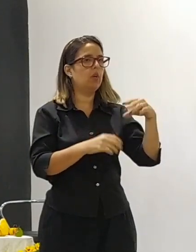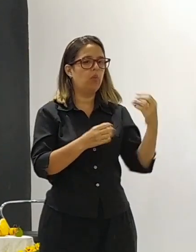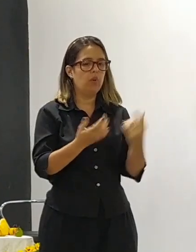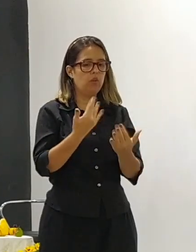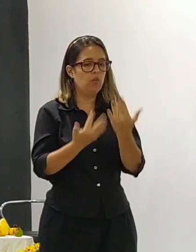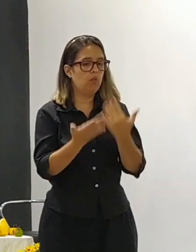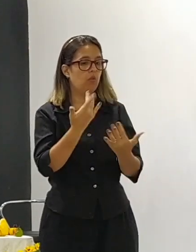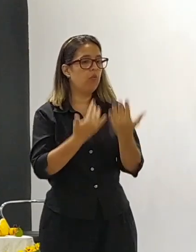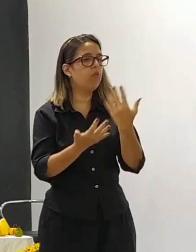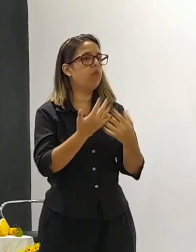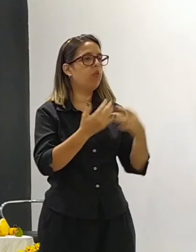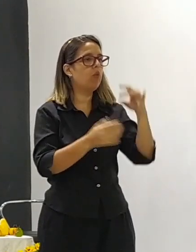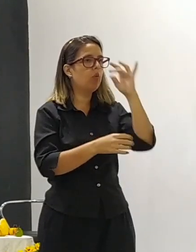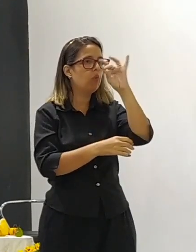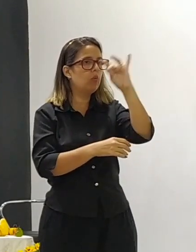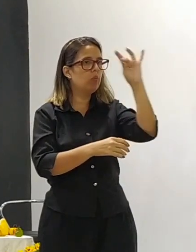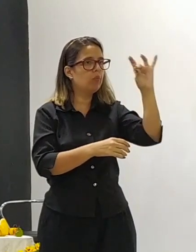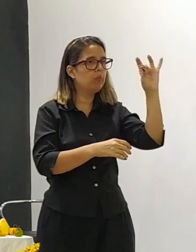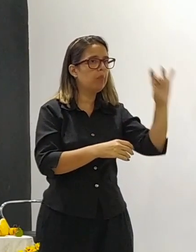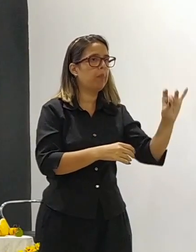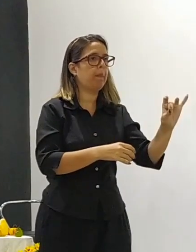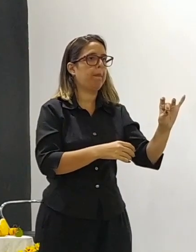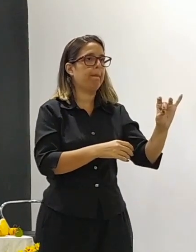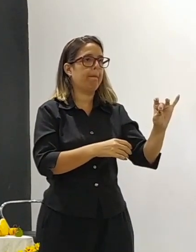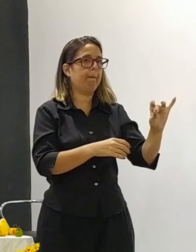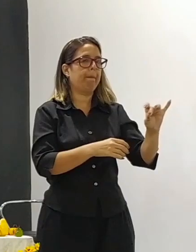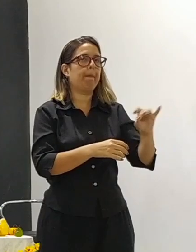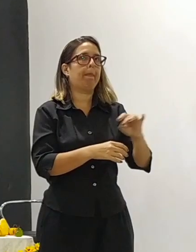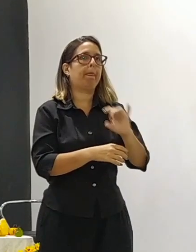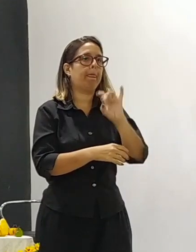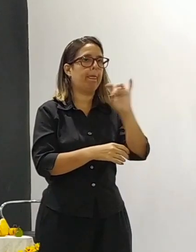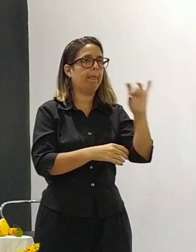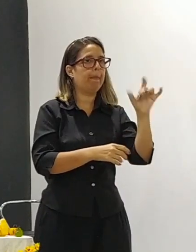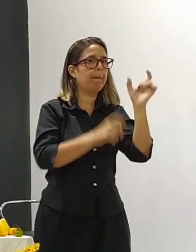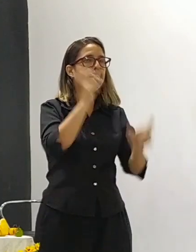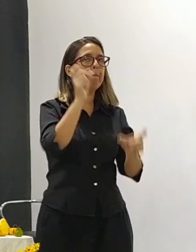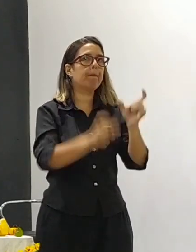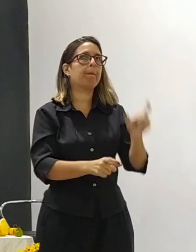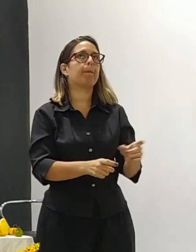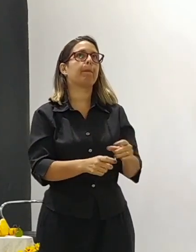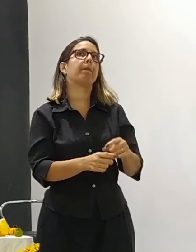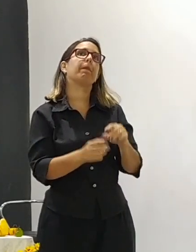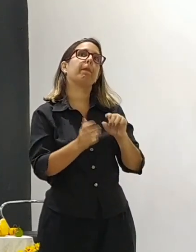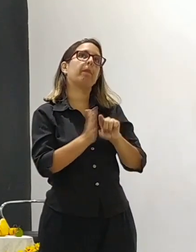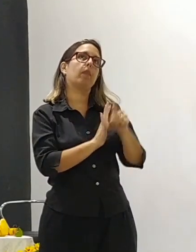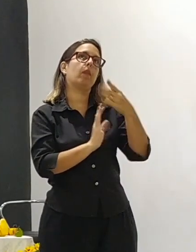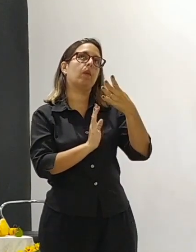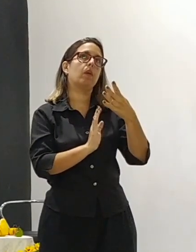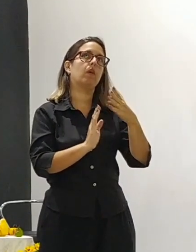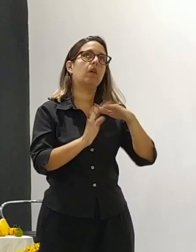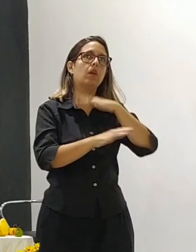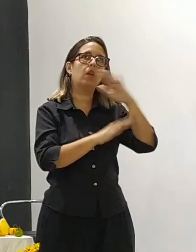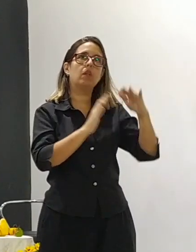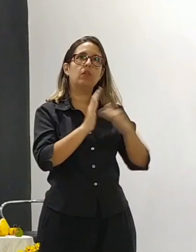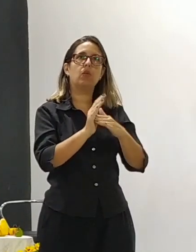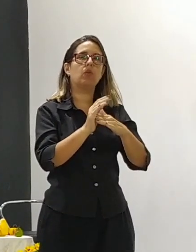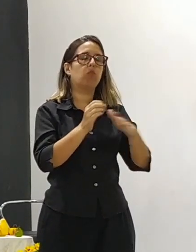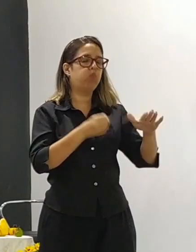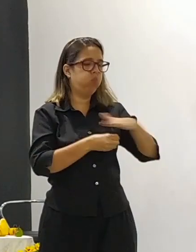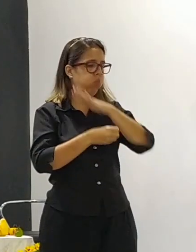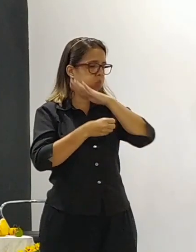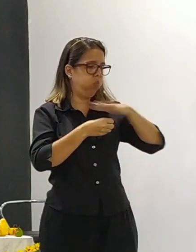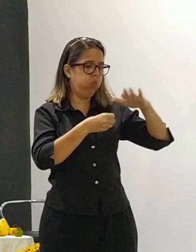pousaram sobre a cabeça daquelas pessoas. 4. E todos foram cheios do Espírito